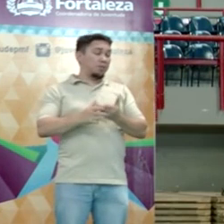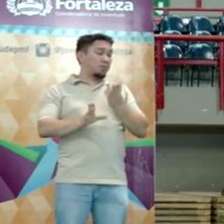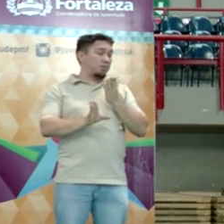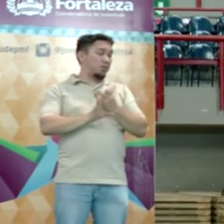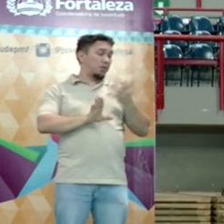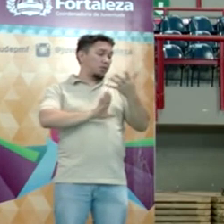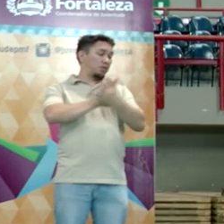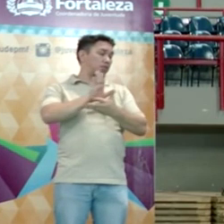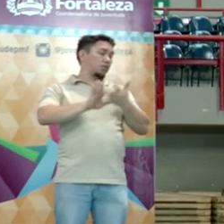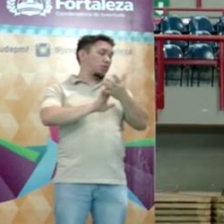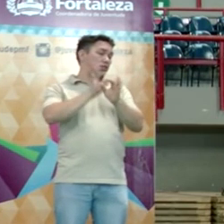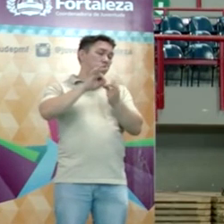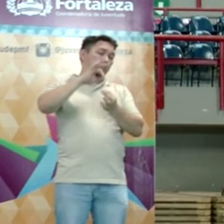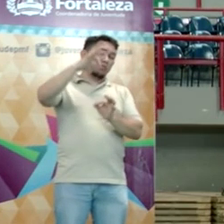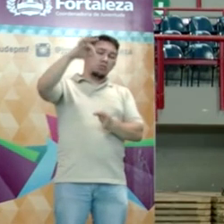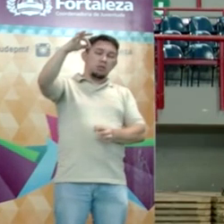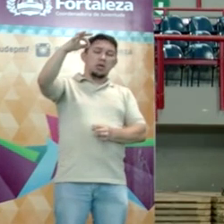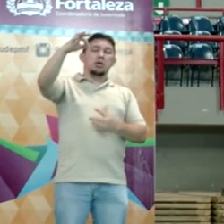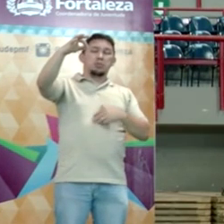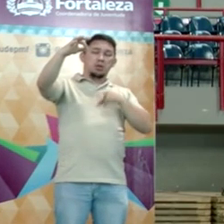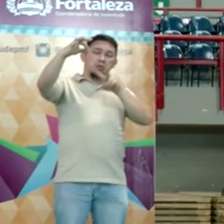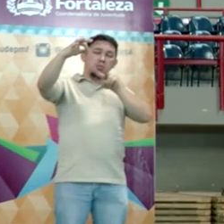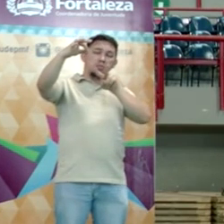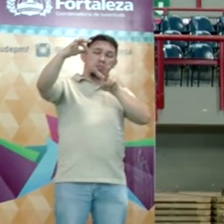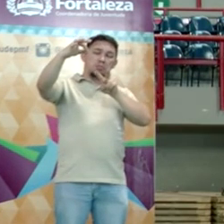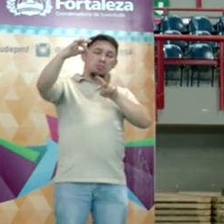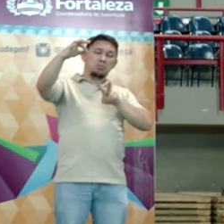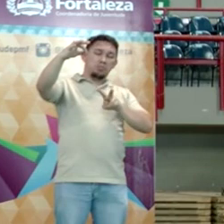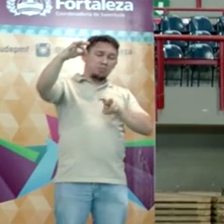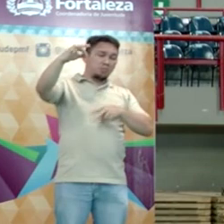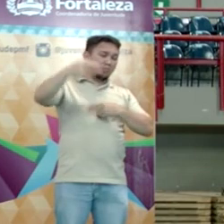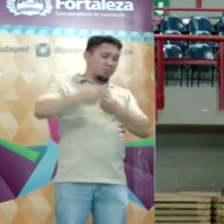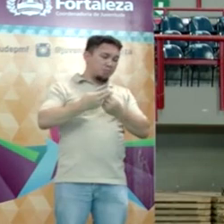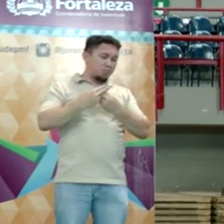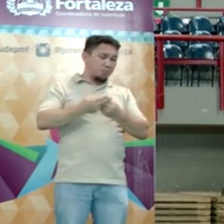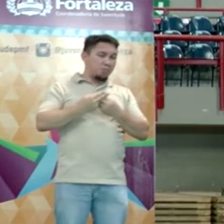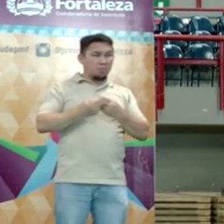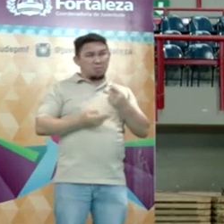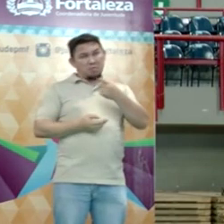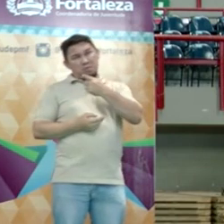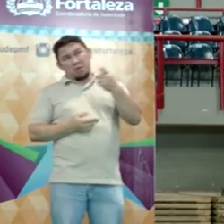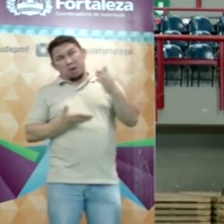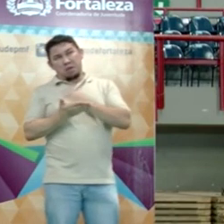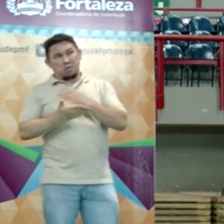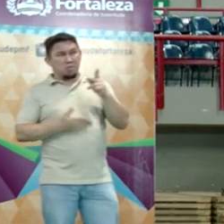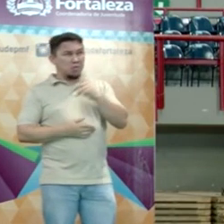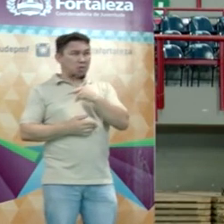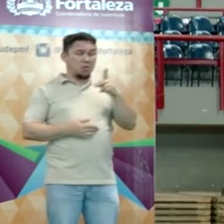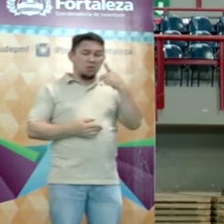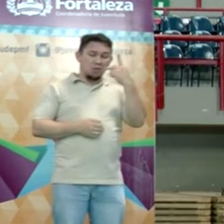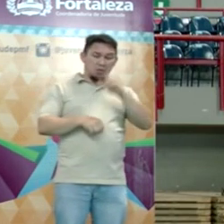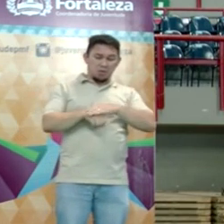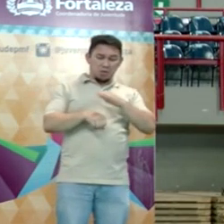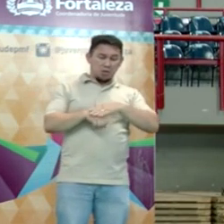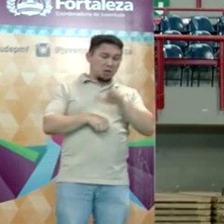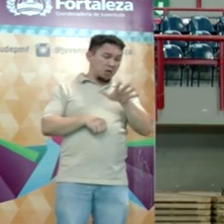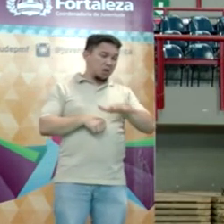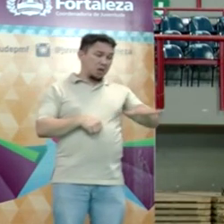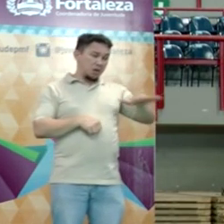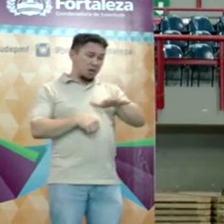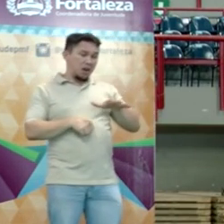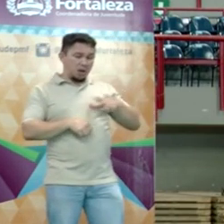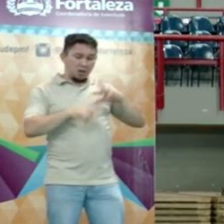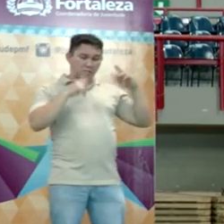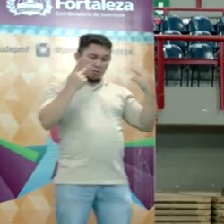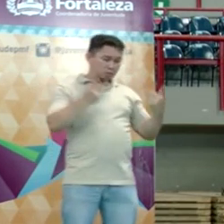textos você tem que ler. Não é como uma dica, que talvez os professores tenham dado, você na área de humanas, você